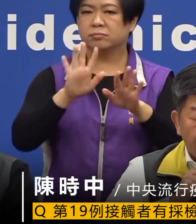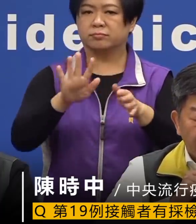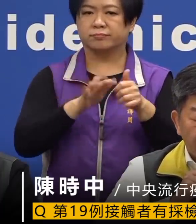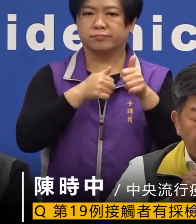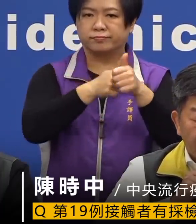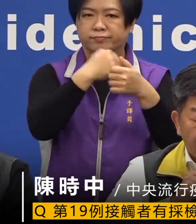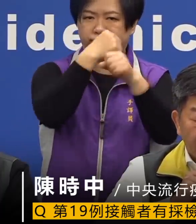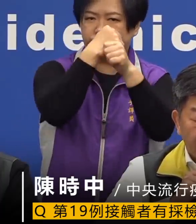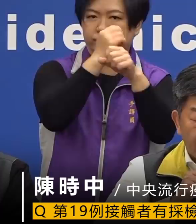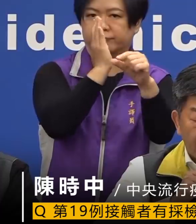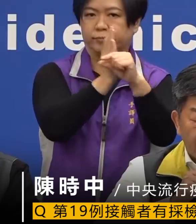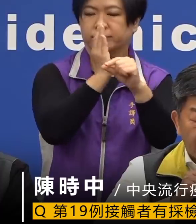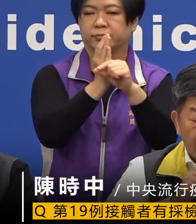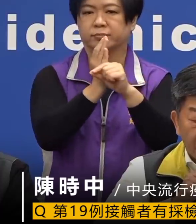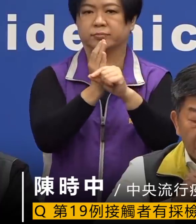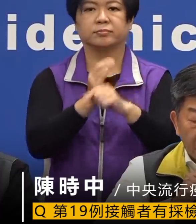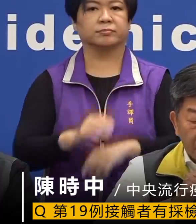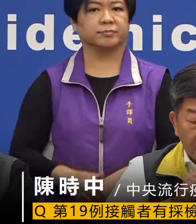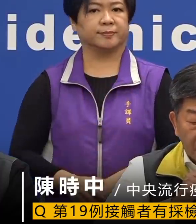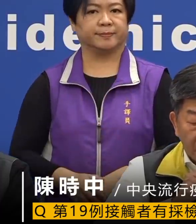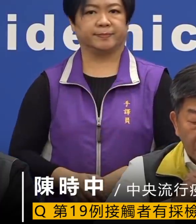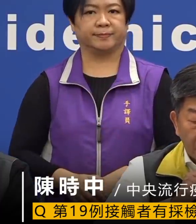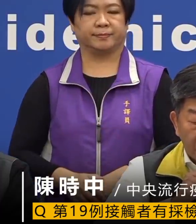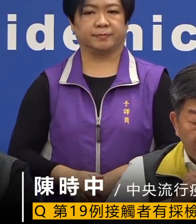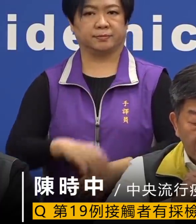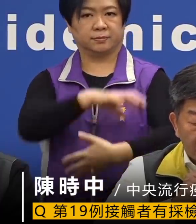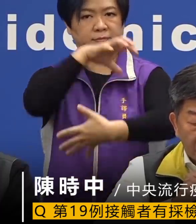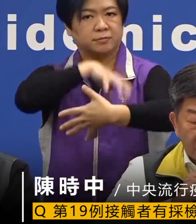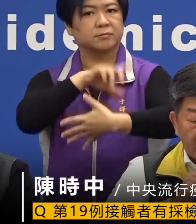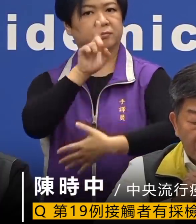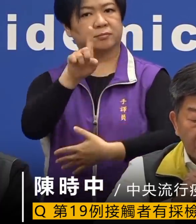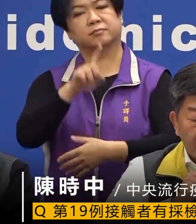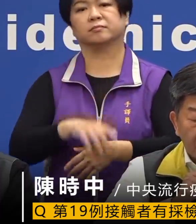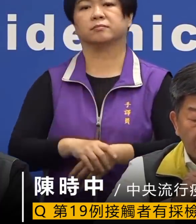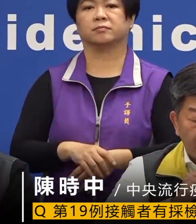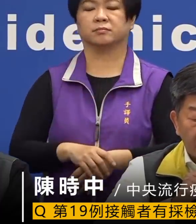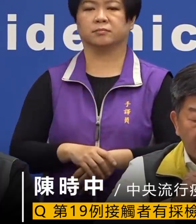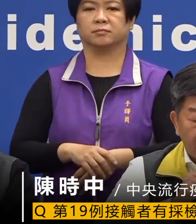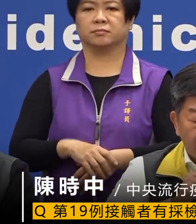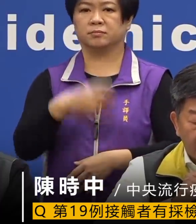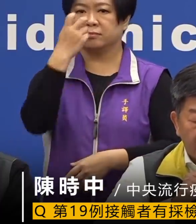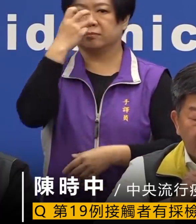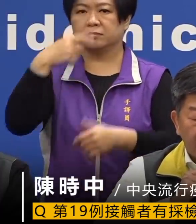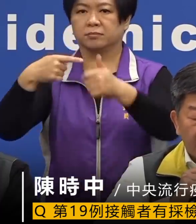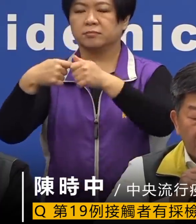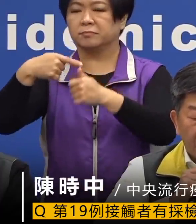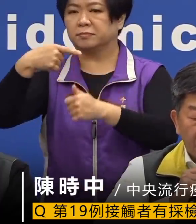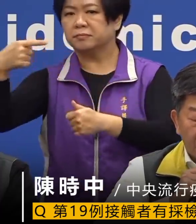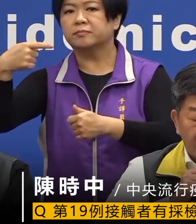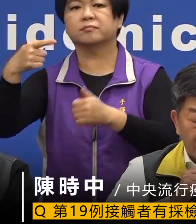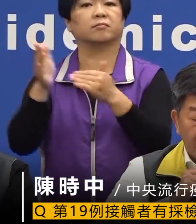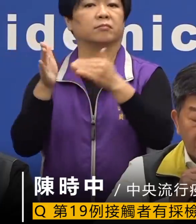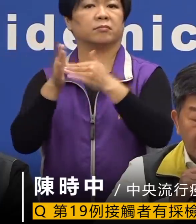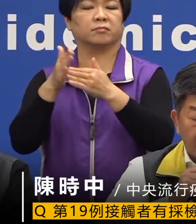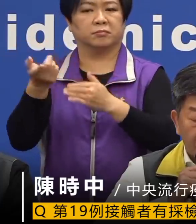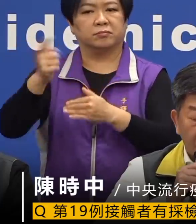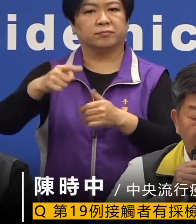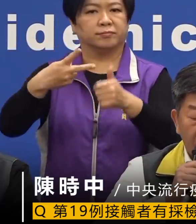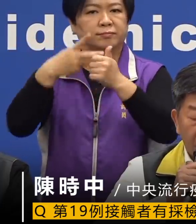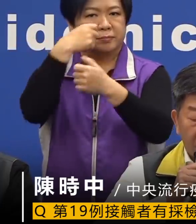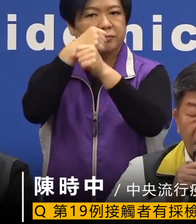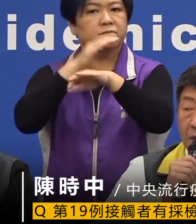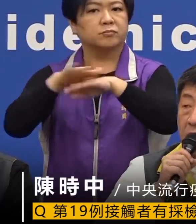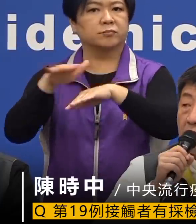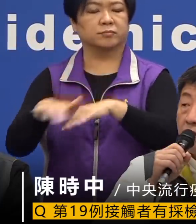剪，好，那他的一个有一个其中已经一检阴，好，我们要带二采，好，那其余几位我们